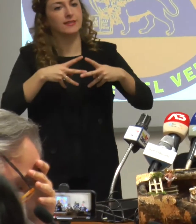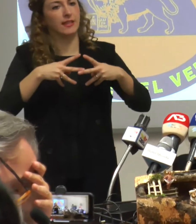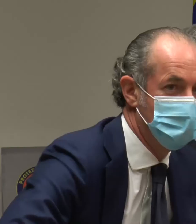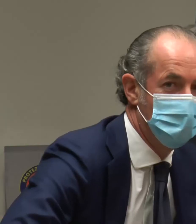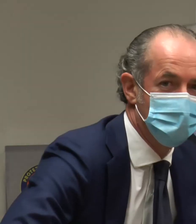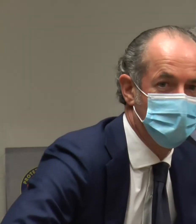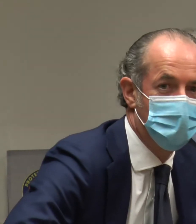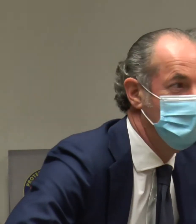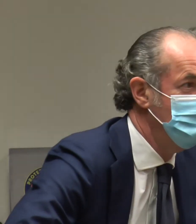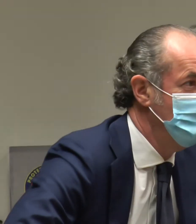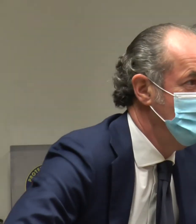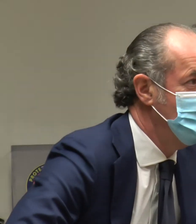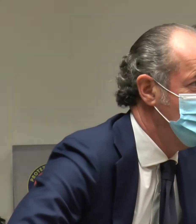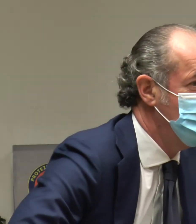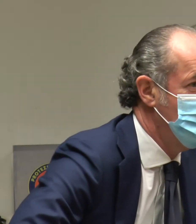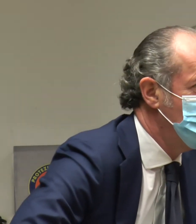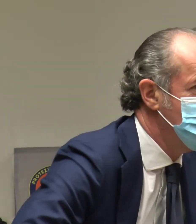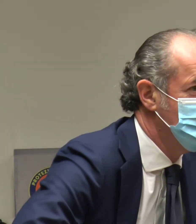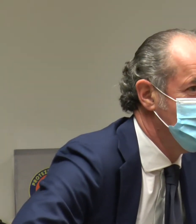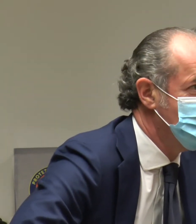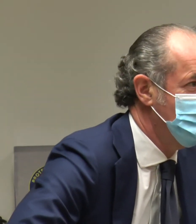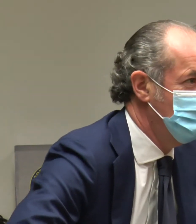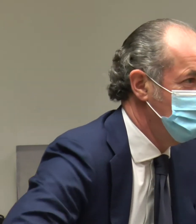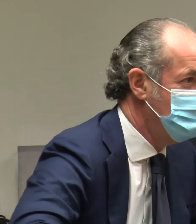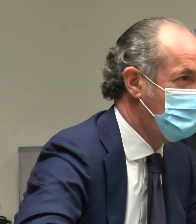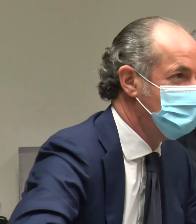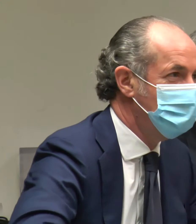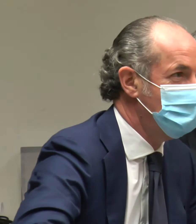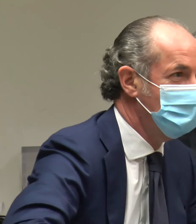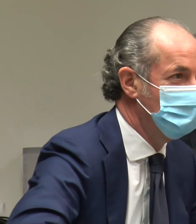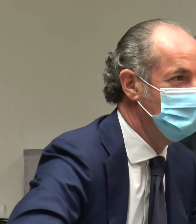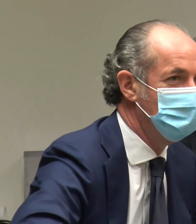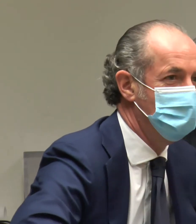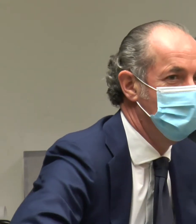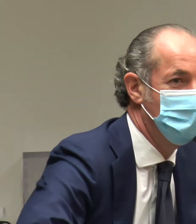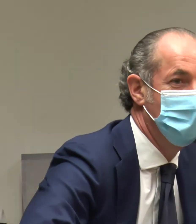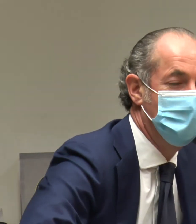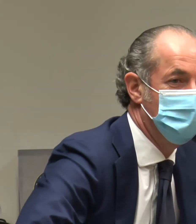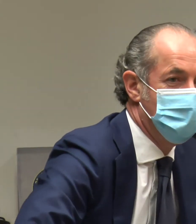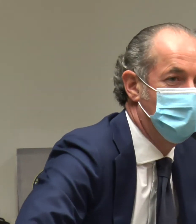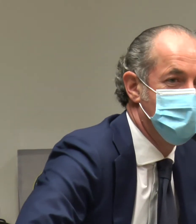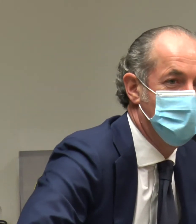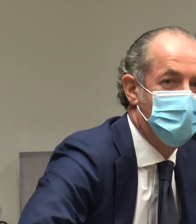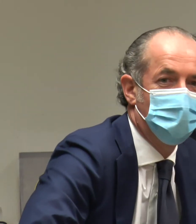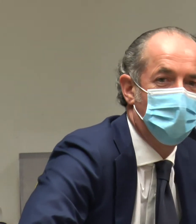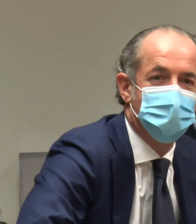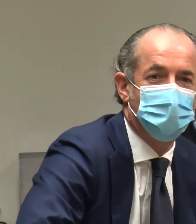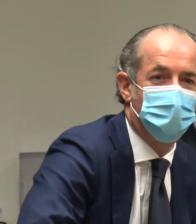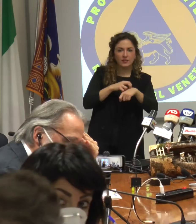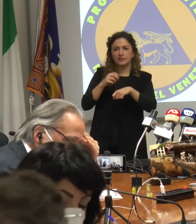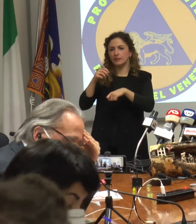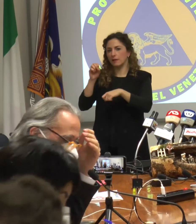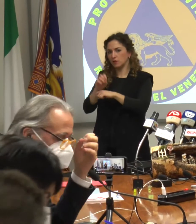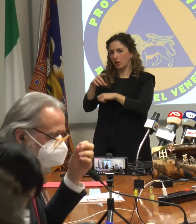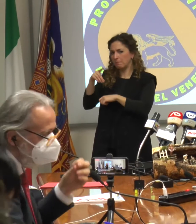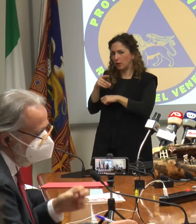volessero, seguendo le priorità legate alla stratificazione del rischio delle singole categorie di persone. Somministrare